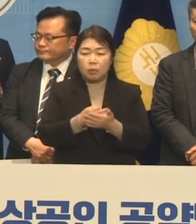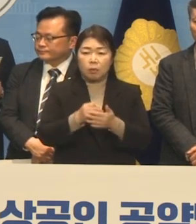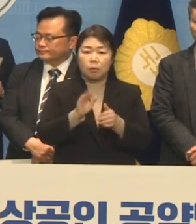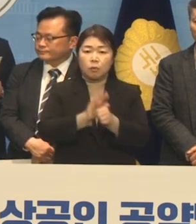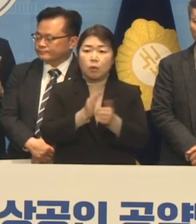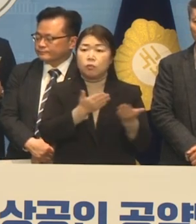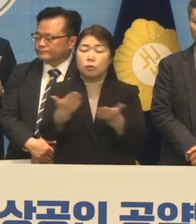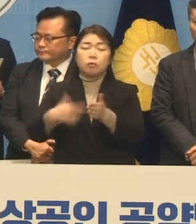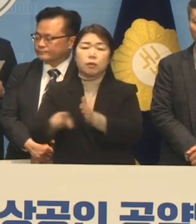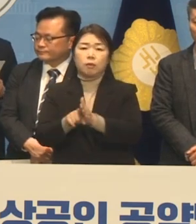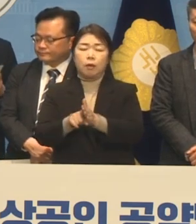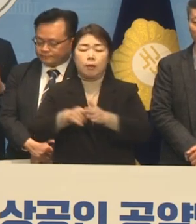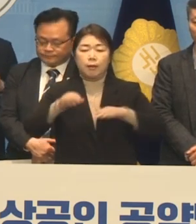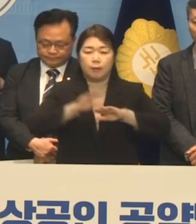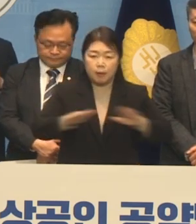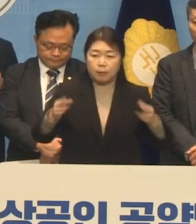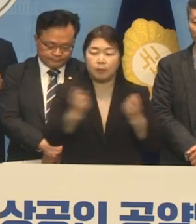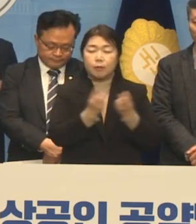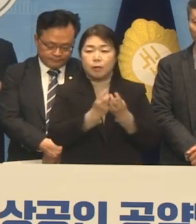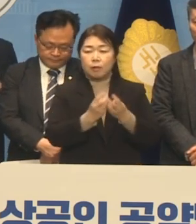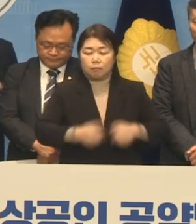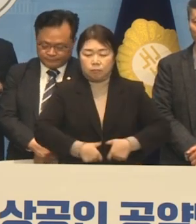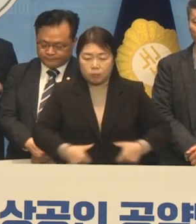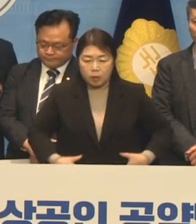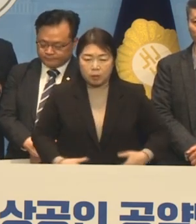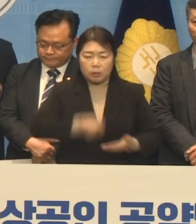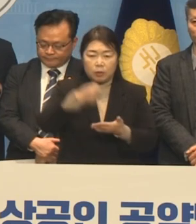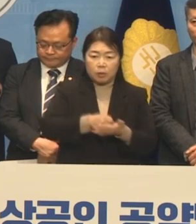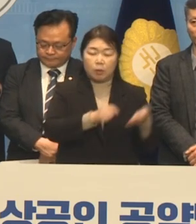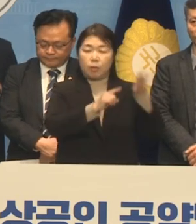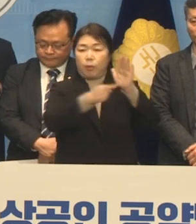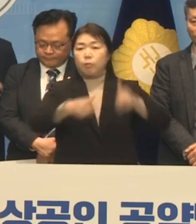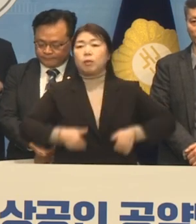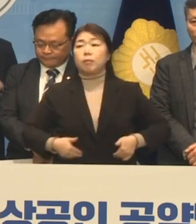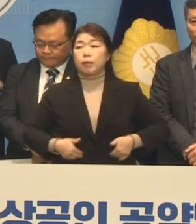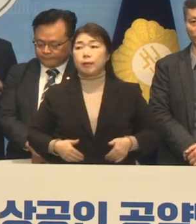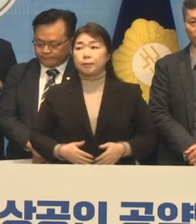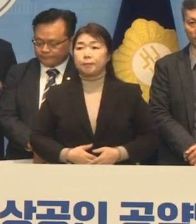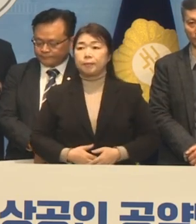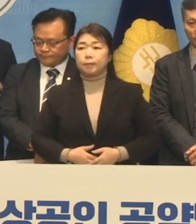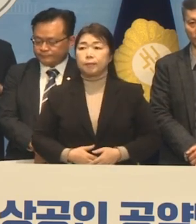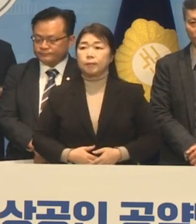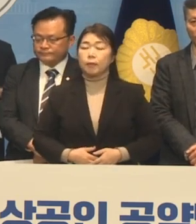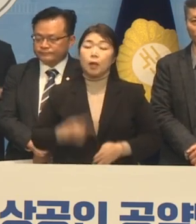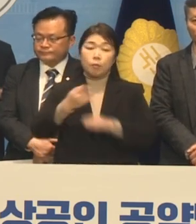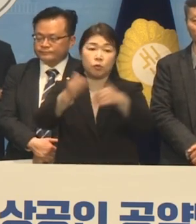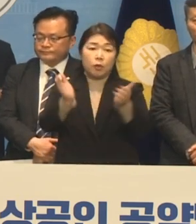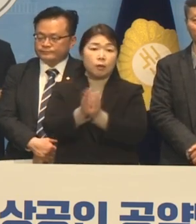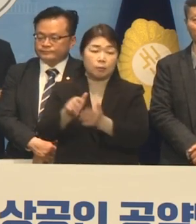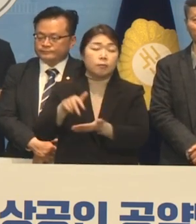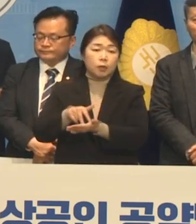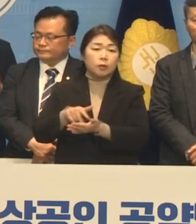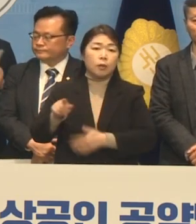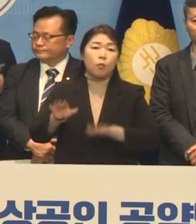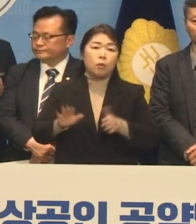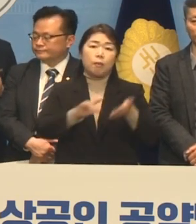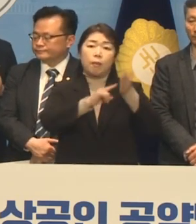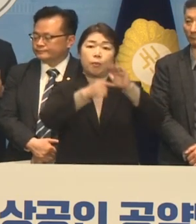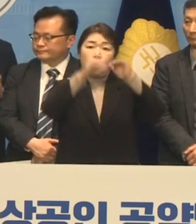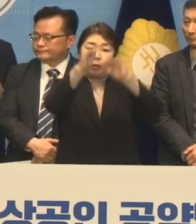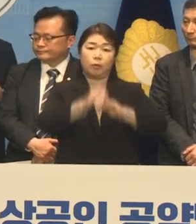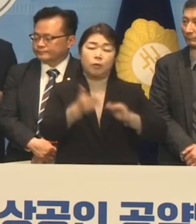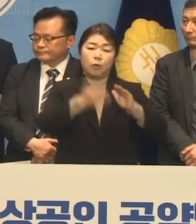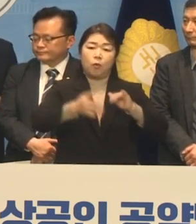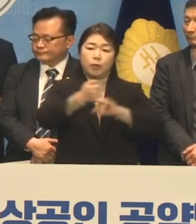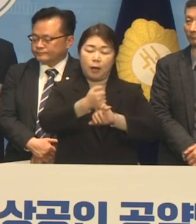대책들을 과감하게 펼칠 필요가 있다고 생각을 합니다. 더불어민주당도 오늘 발표하는